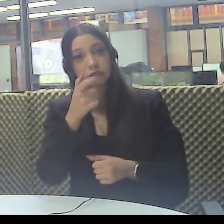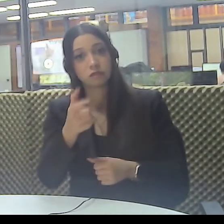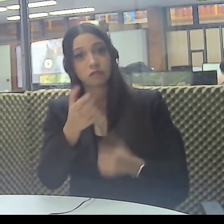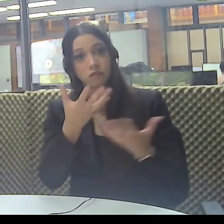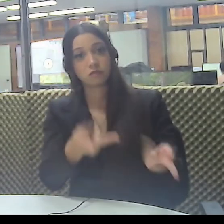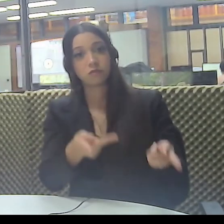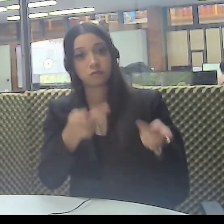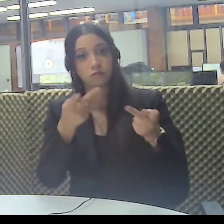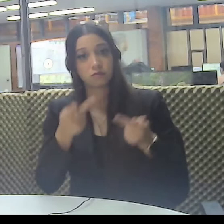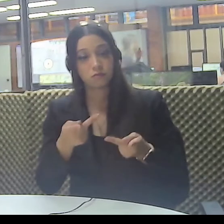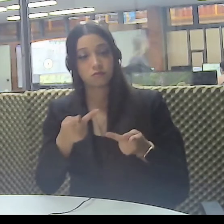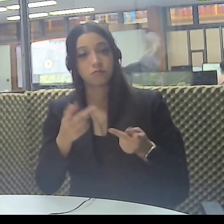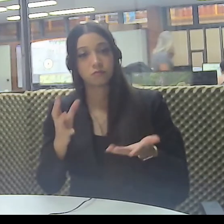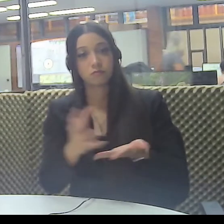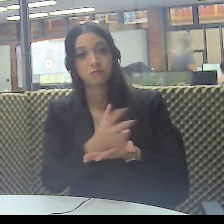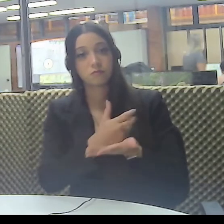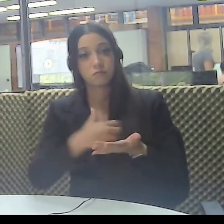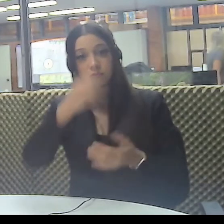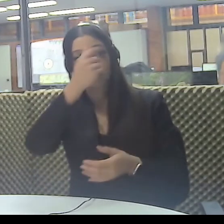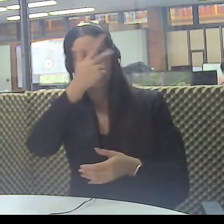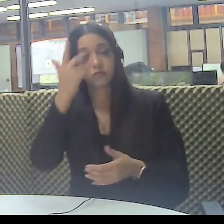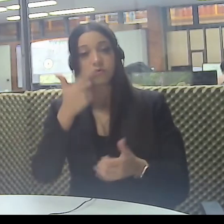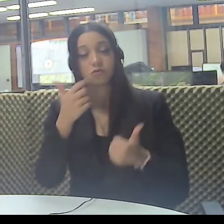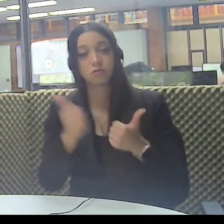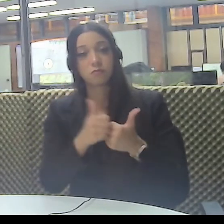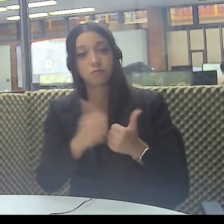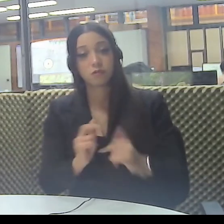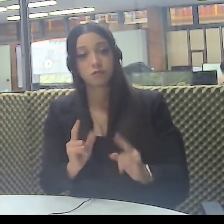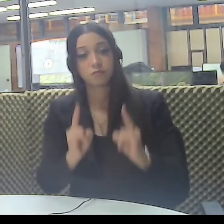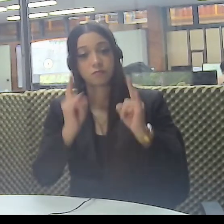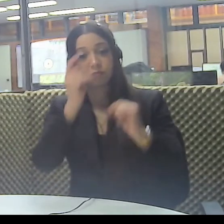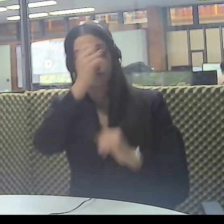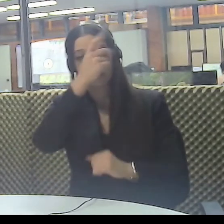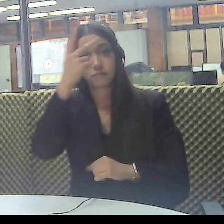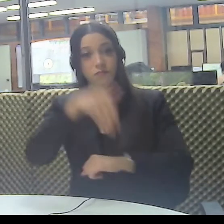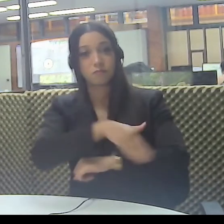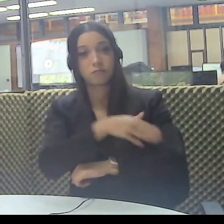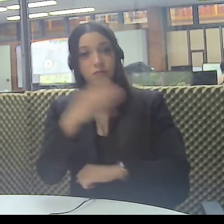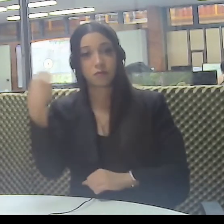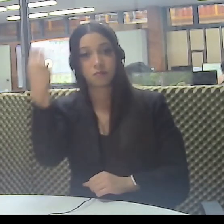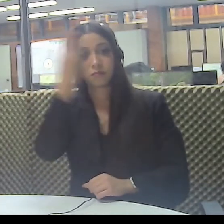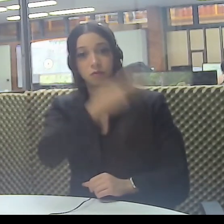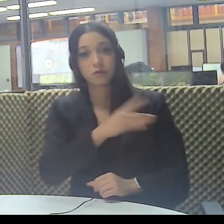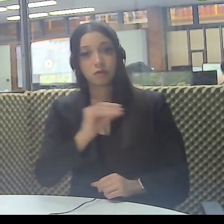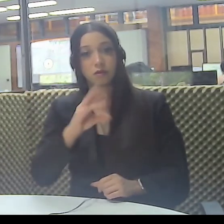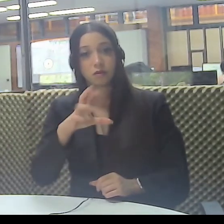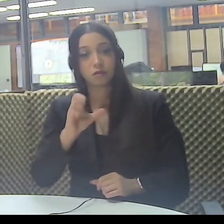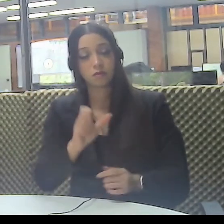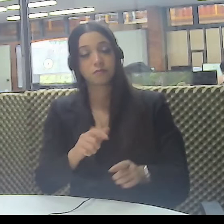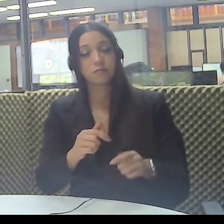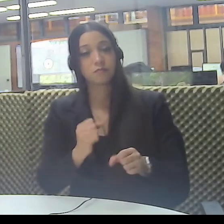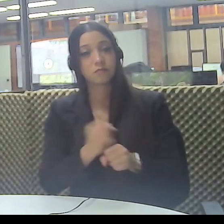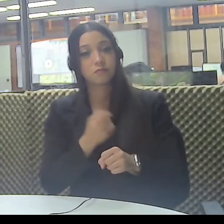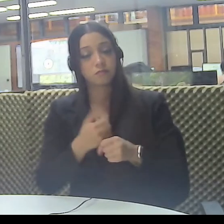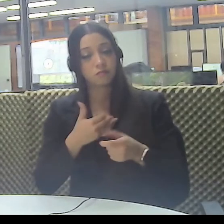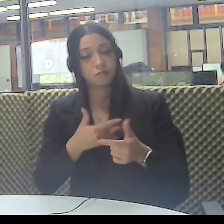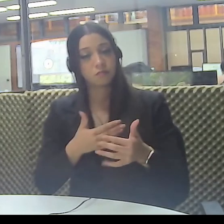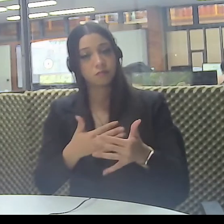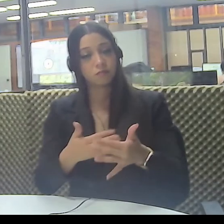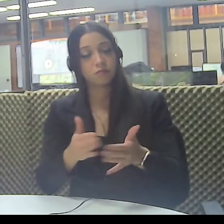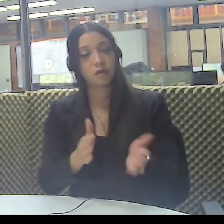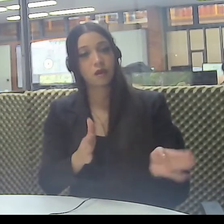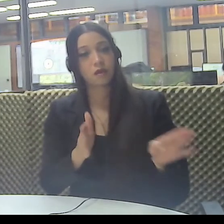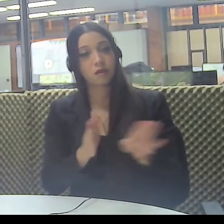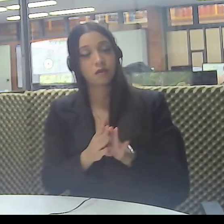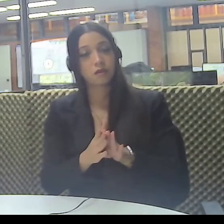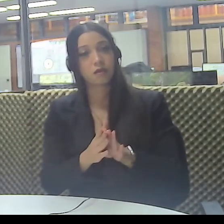receber essa carteira. Fica, inclusive, muito próximo aqui do centro administrativo, na rua Maria Dias. A obra já está em andamento, o prazo